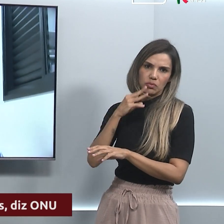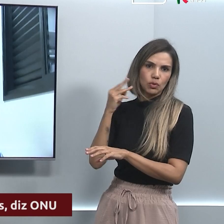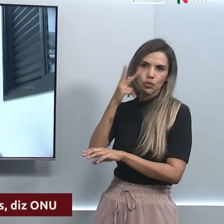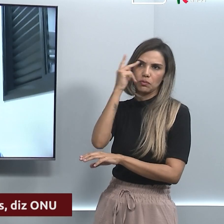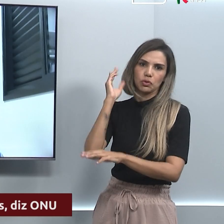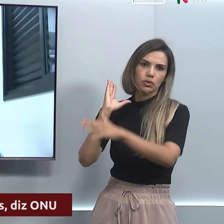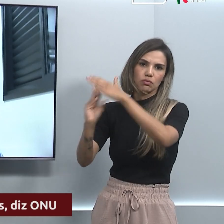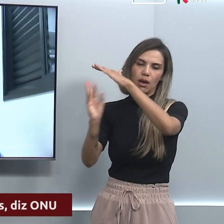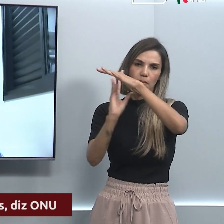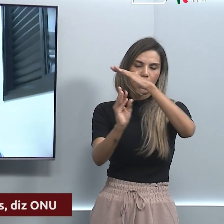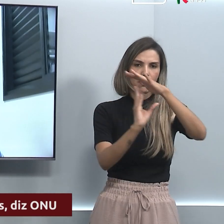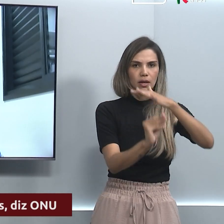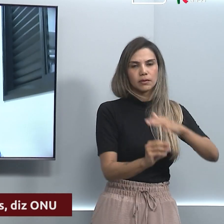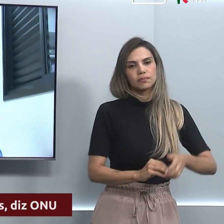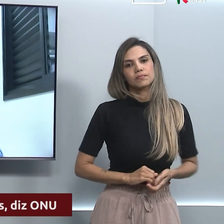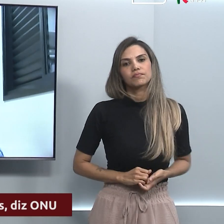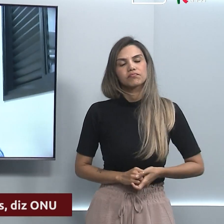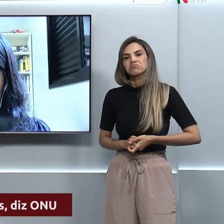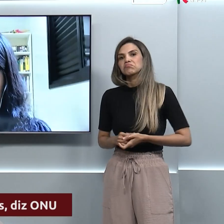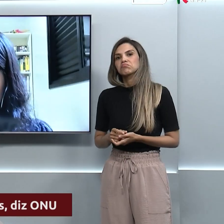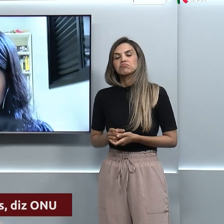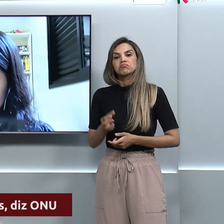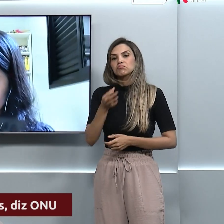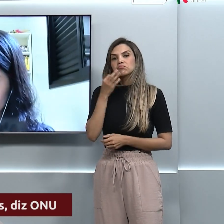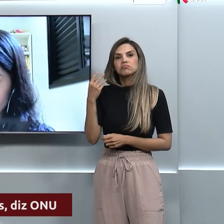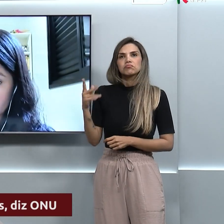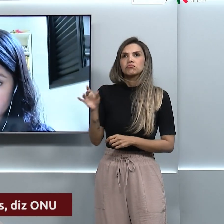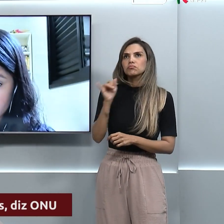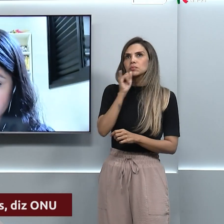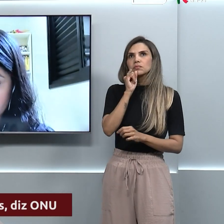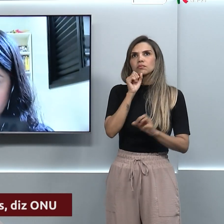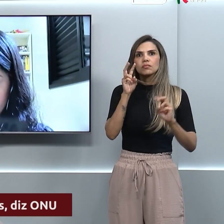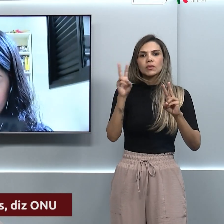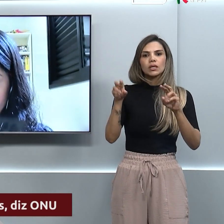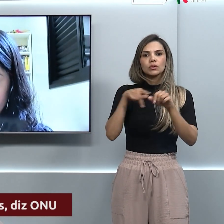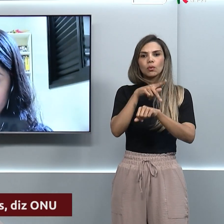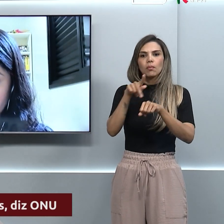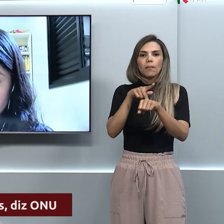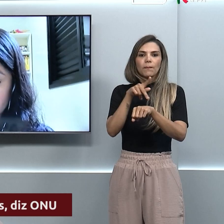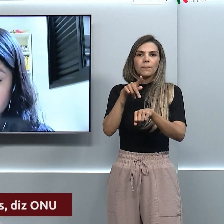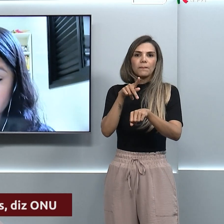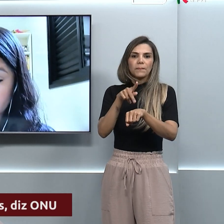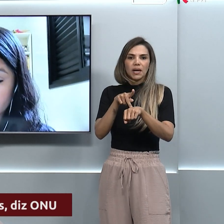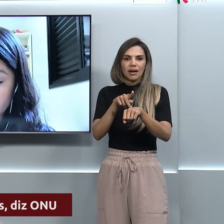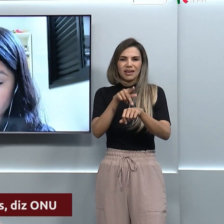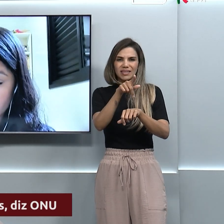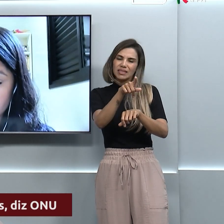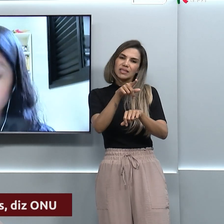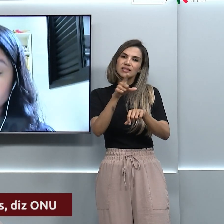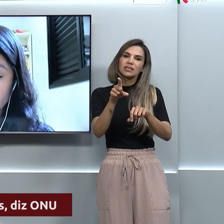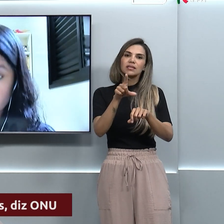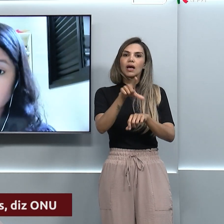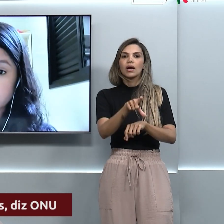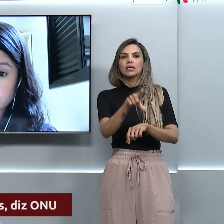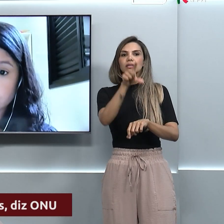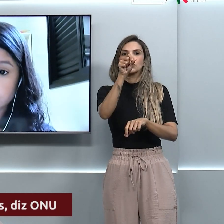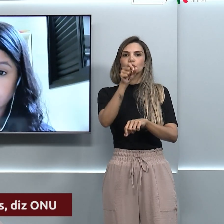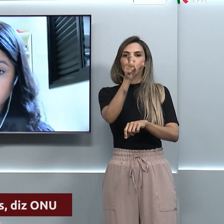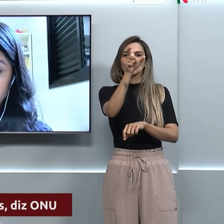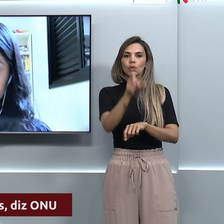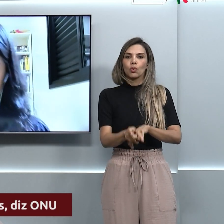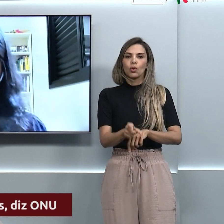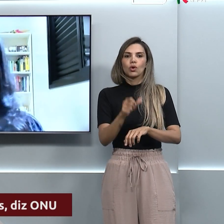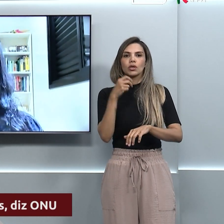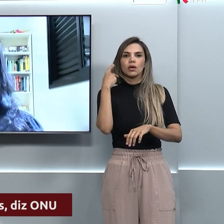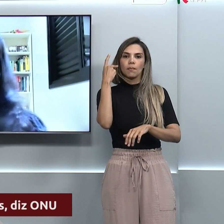tem observado os movimentos de países que têm colocado como eleitos políticos que têm